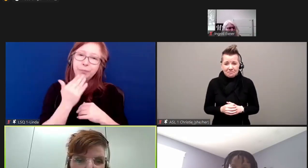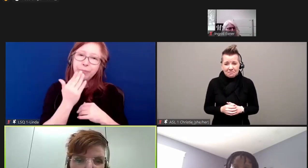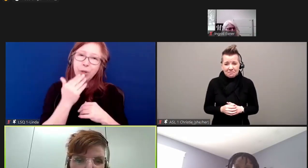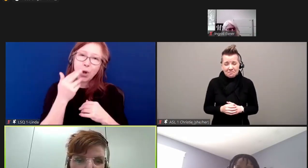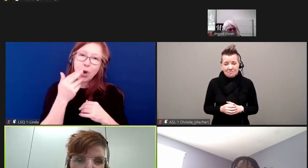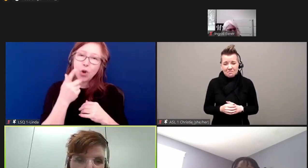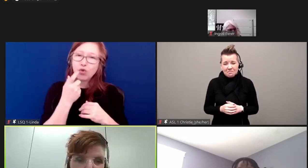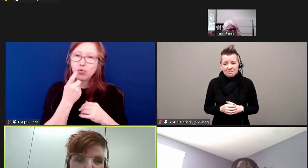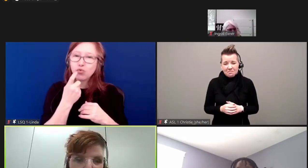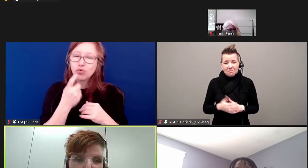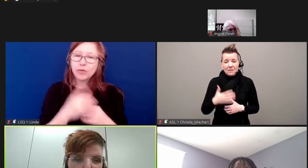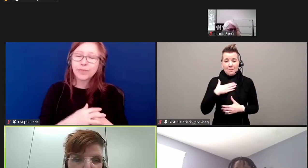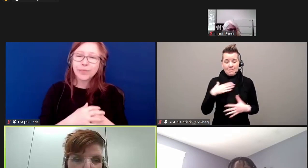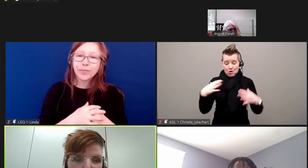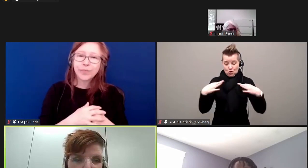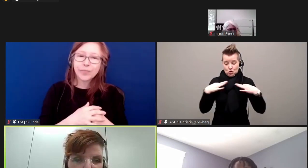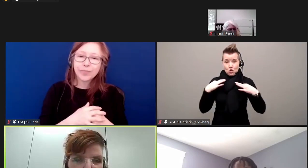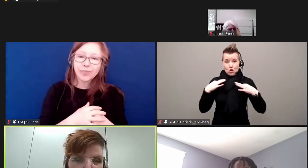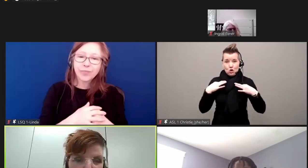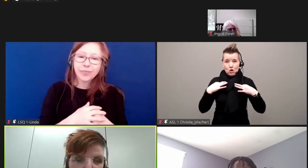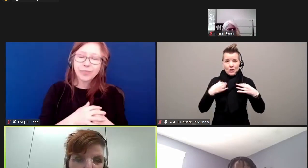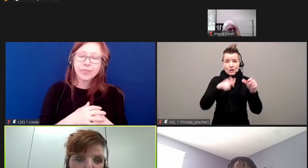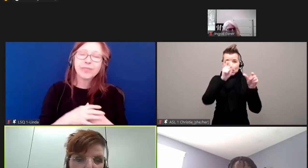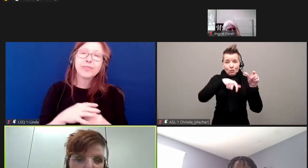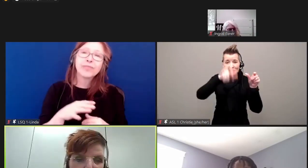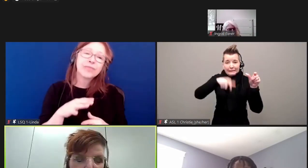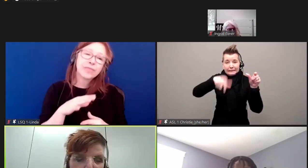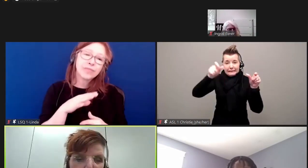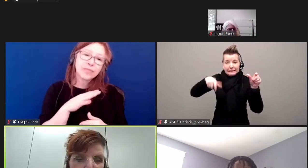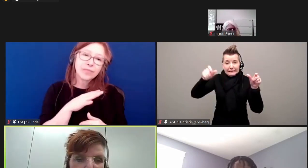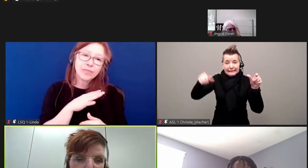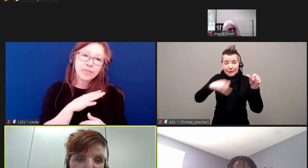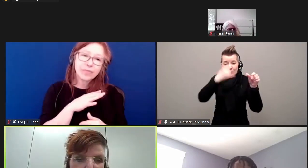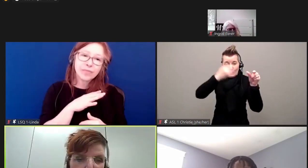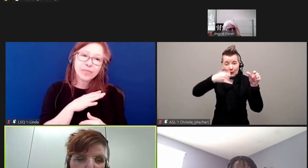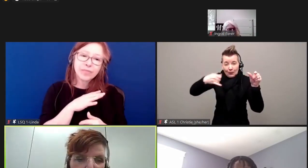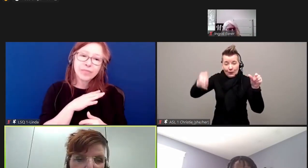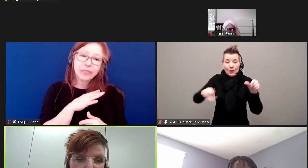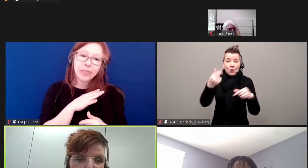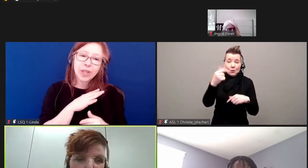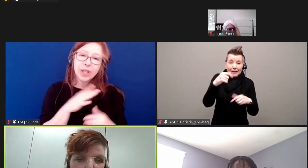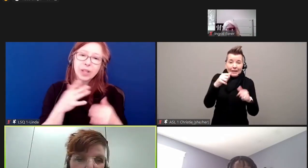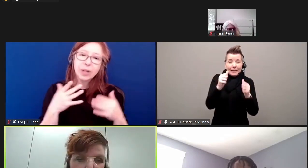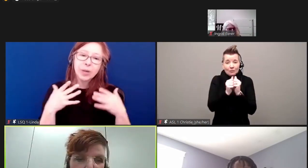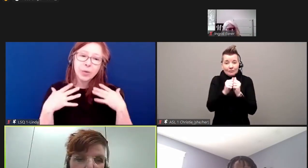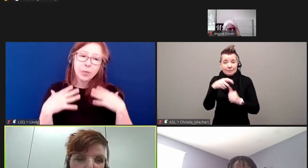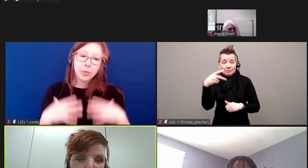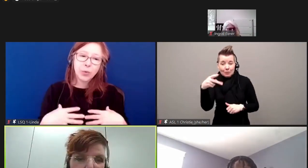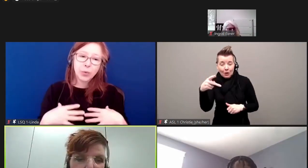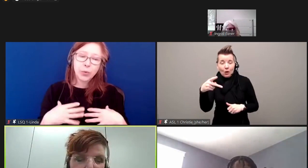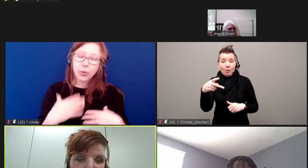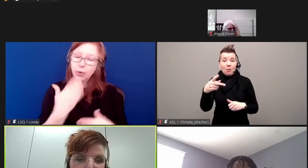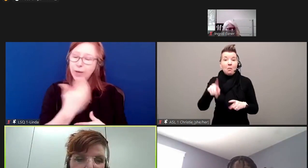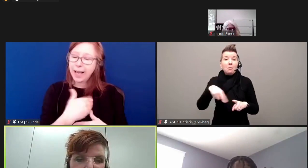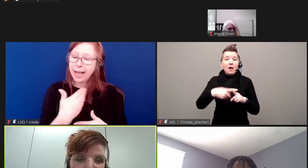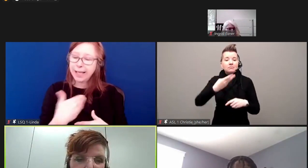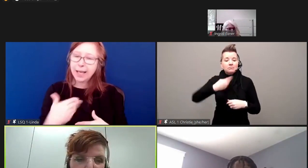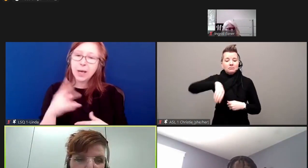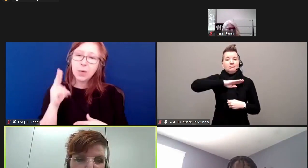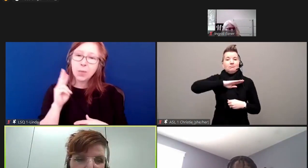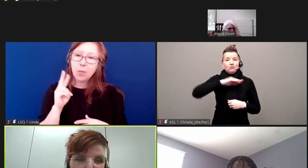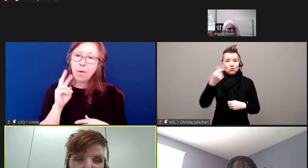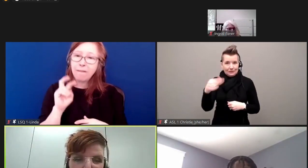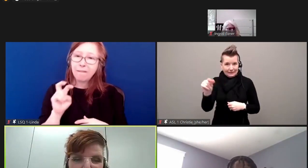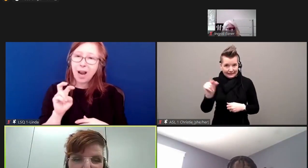brun-rouge. Je porte un pull rayé mauve et vert avec